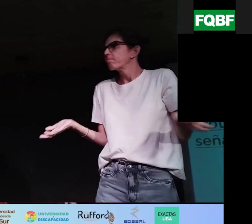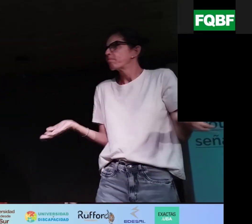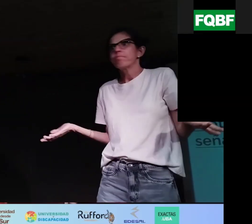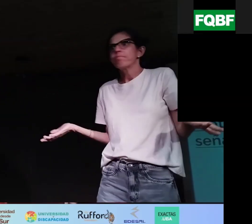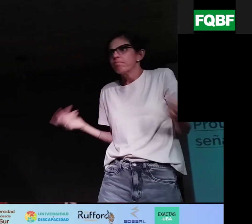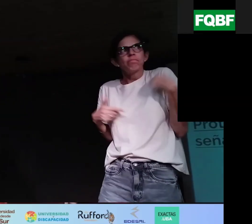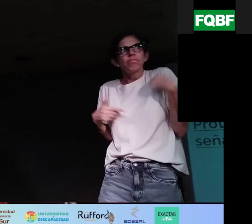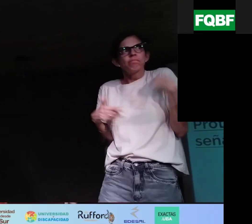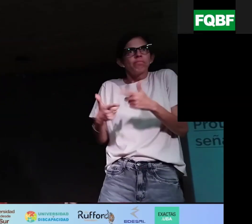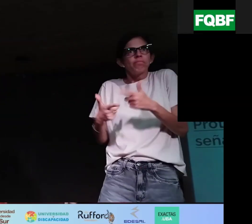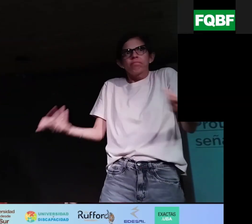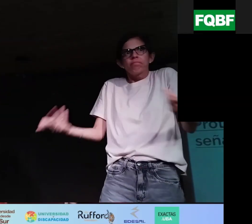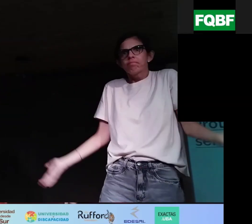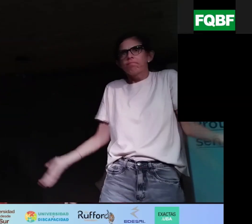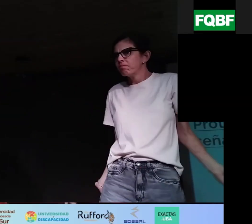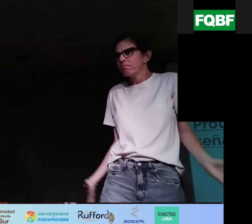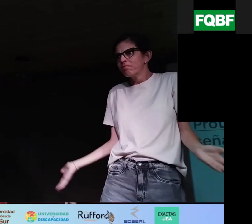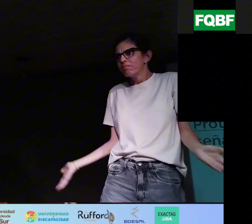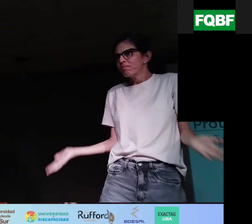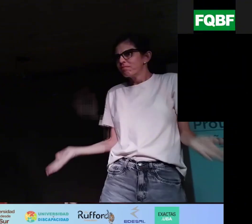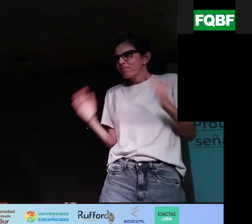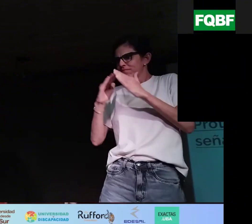qué se hacía de esta manera.